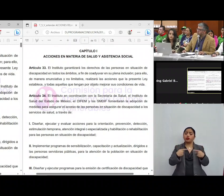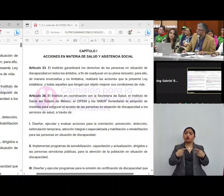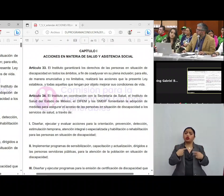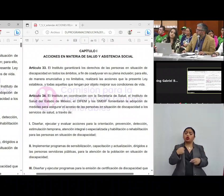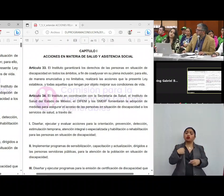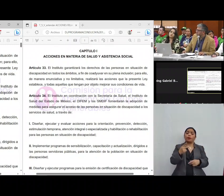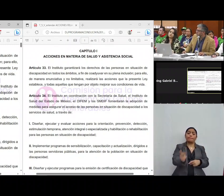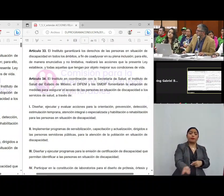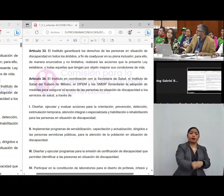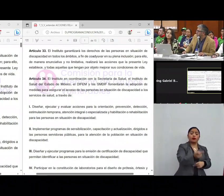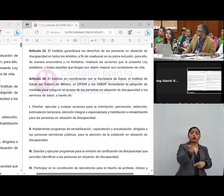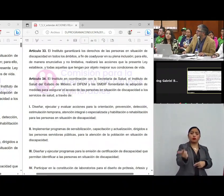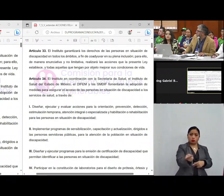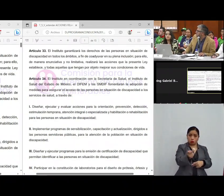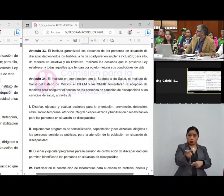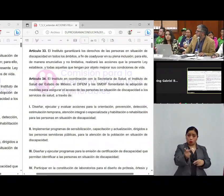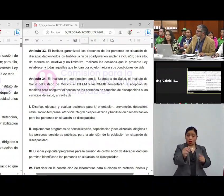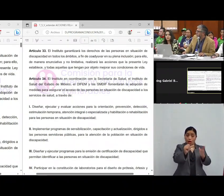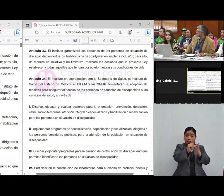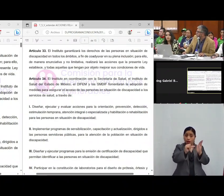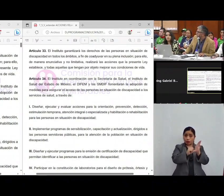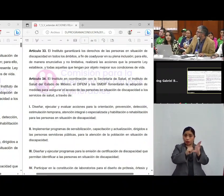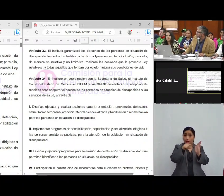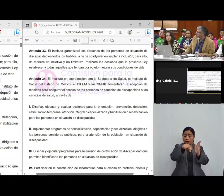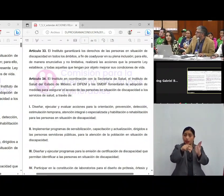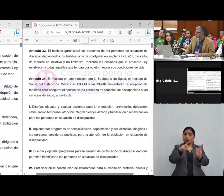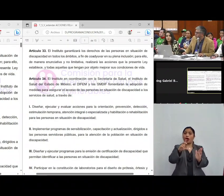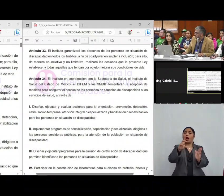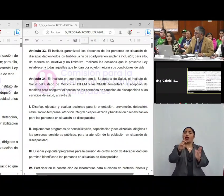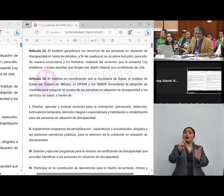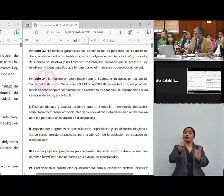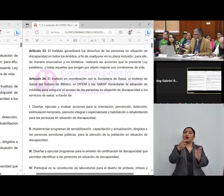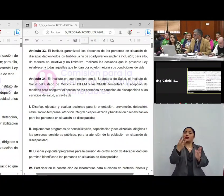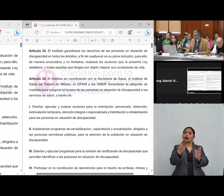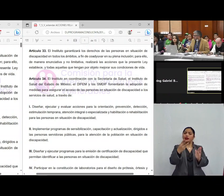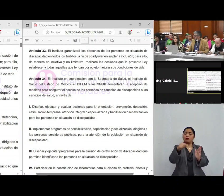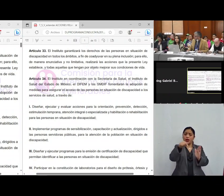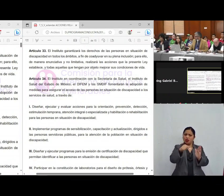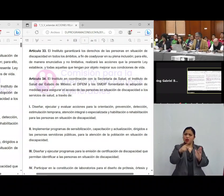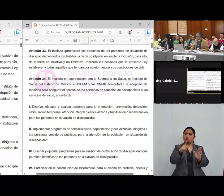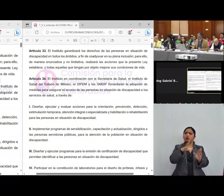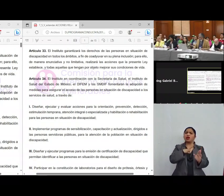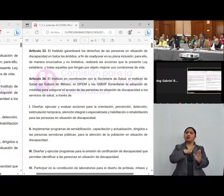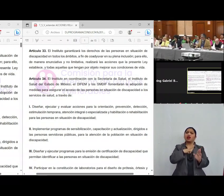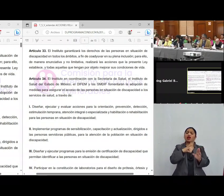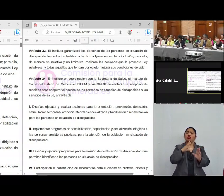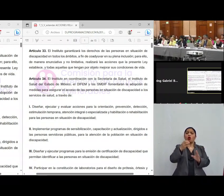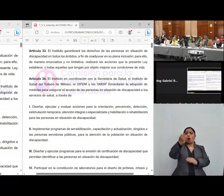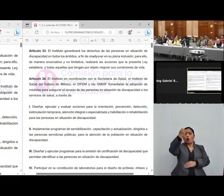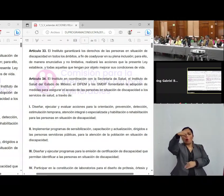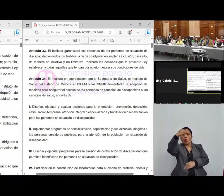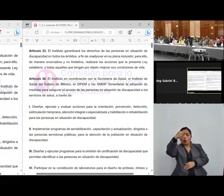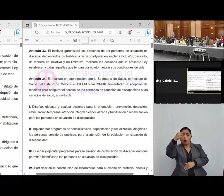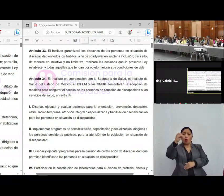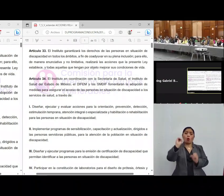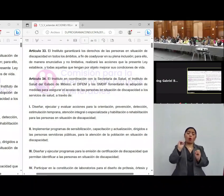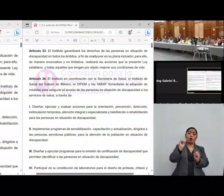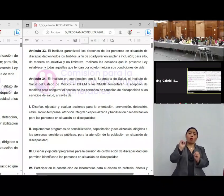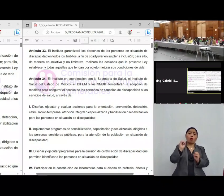comentarios respecto a este artículo, si hay alguna intervención en torno al artículo